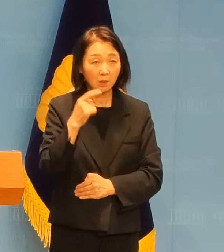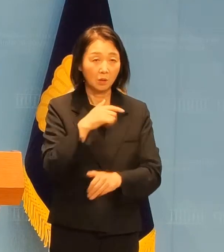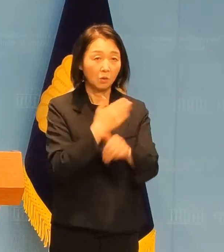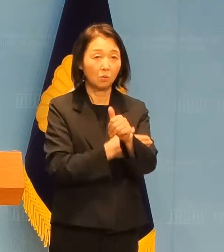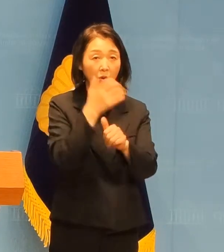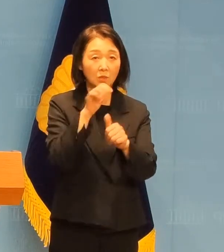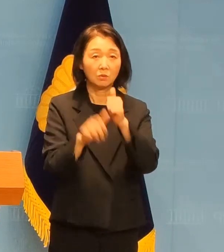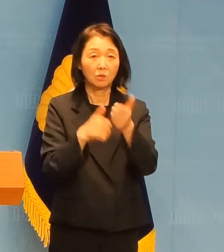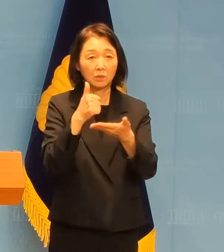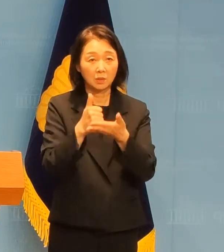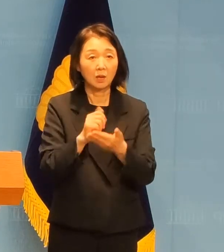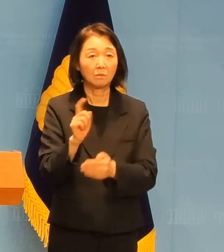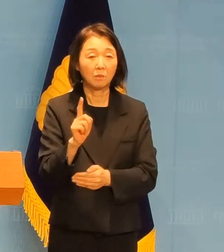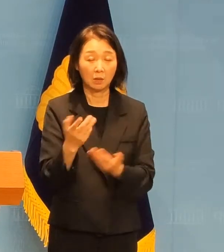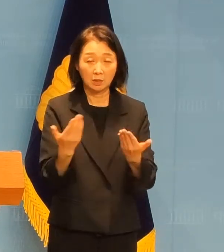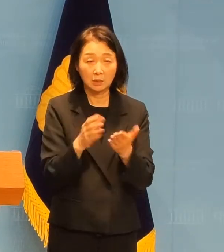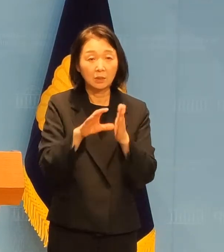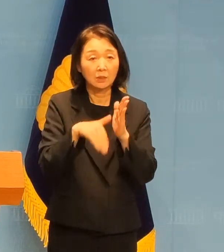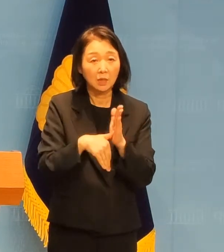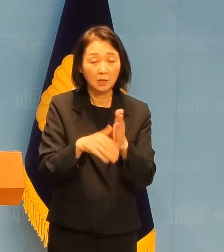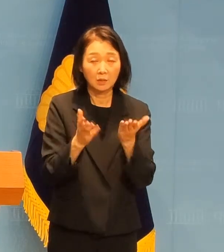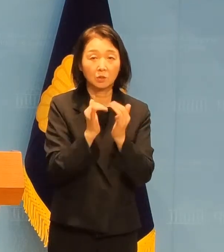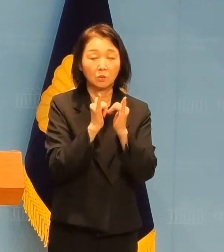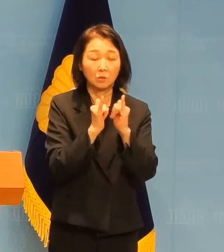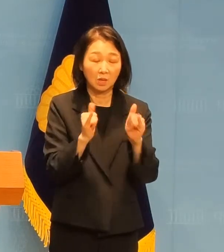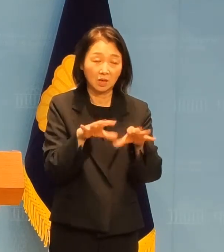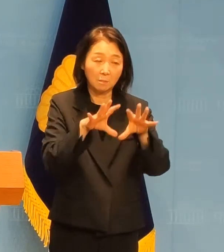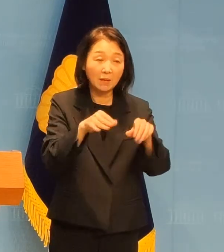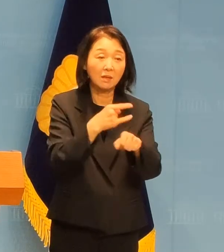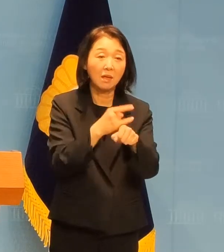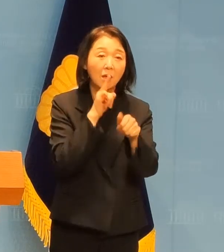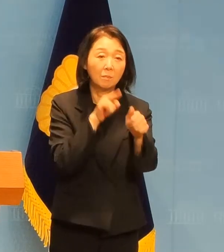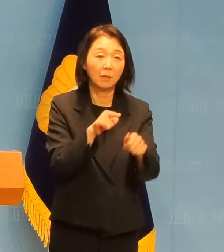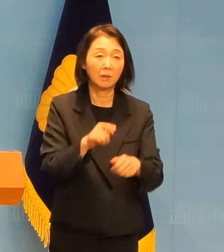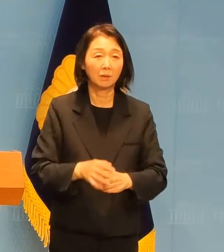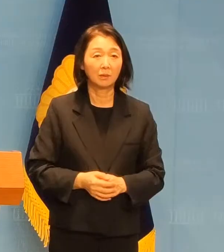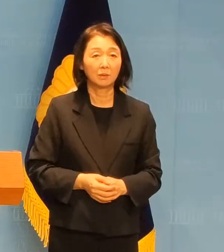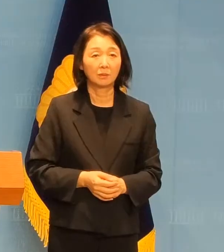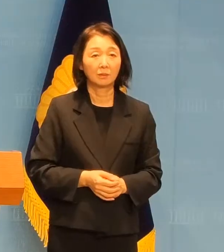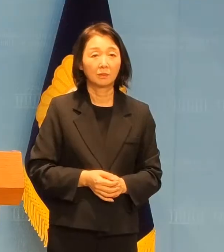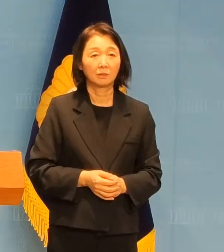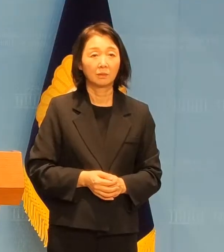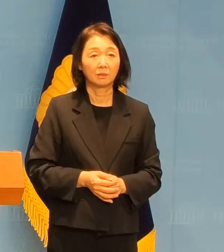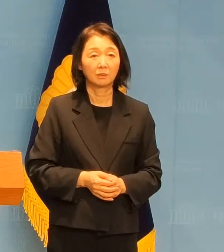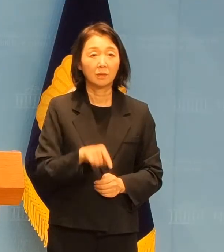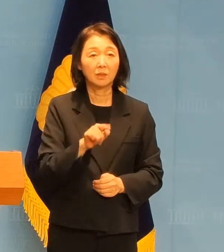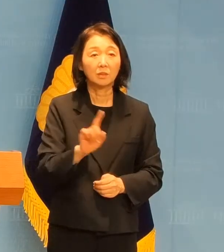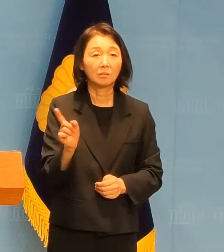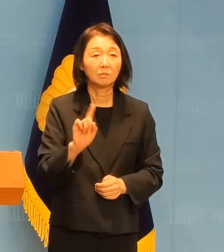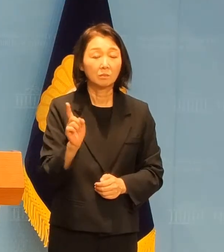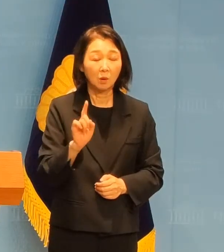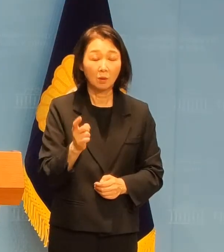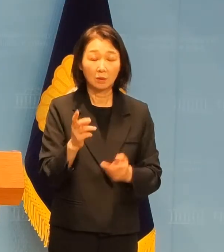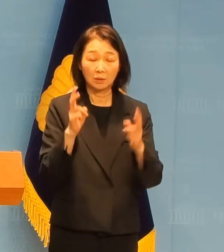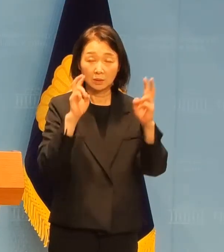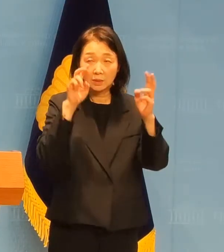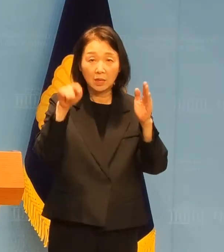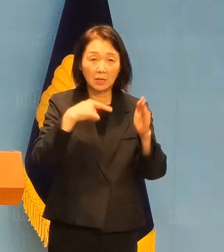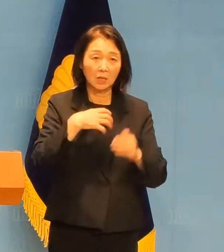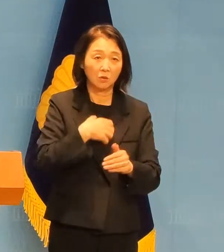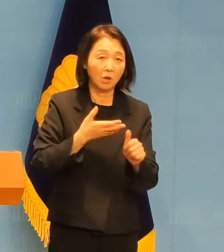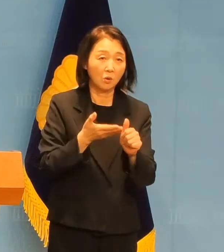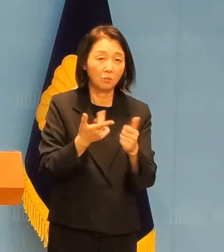위원장이 업무 시간에 직원에게 마사지를 시켰다고 합니다. 이는 명백한 직장 내